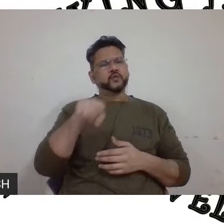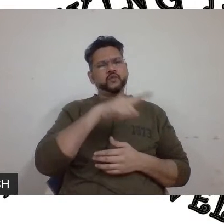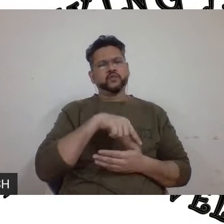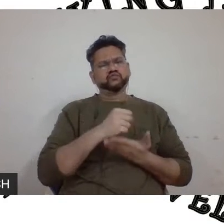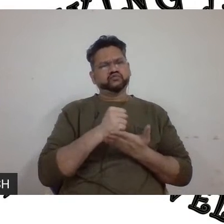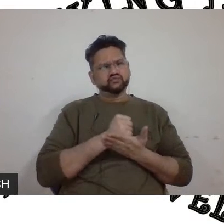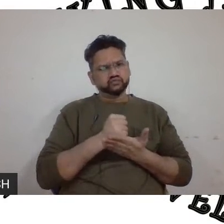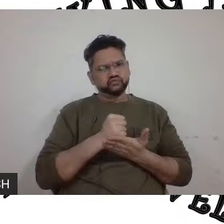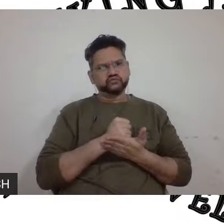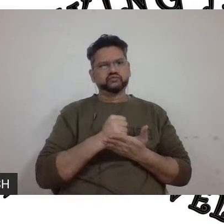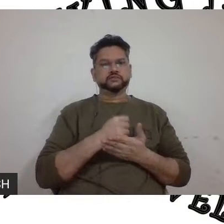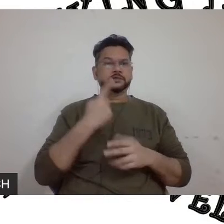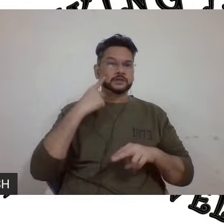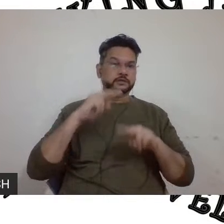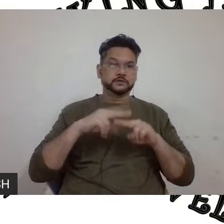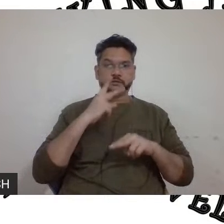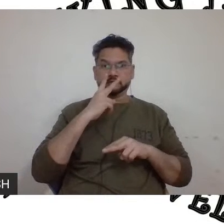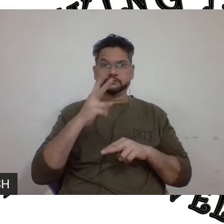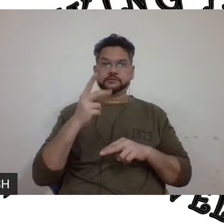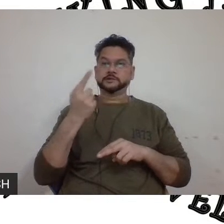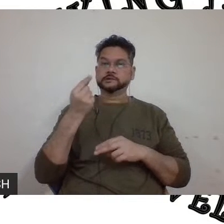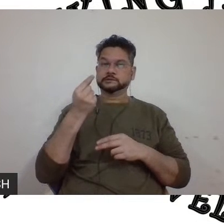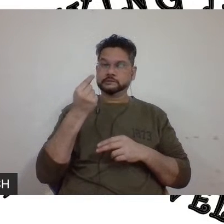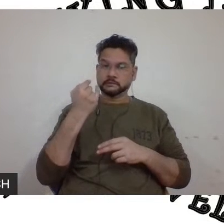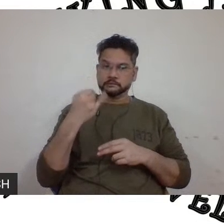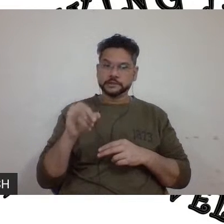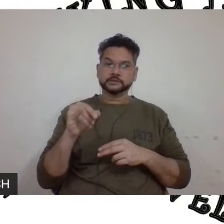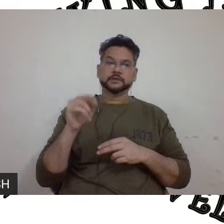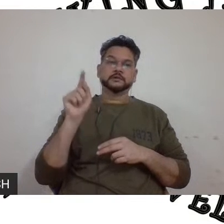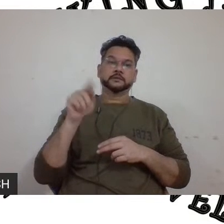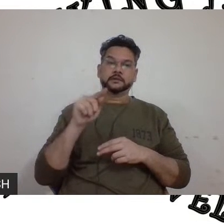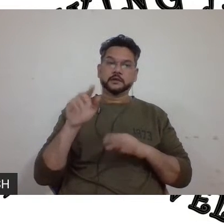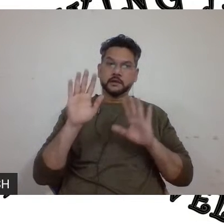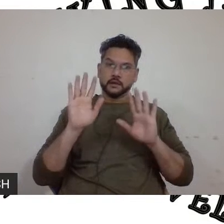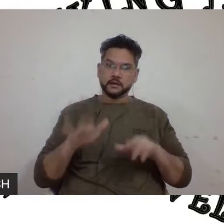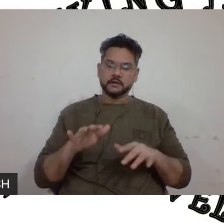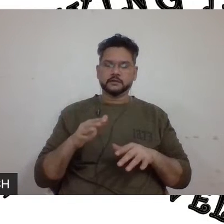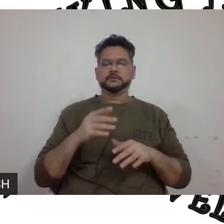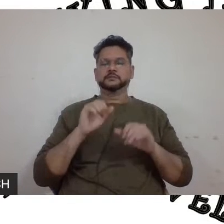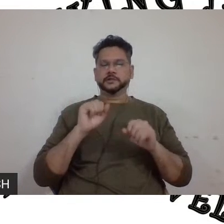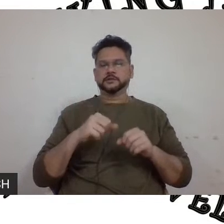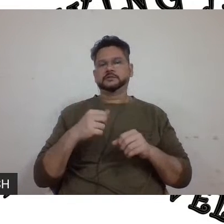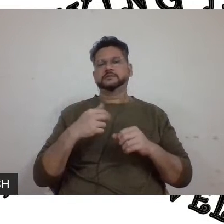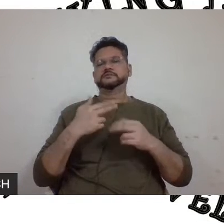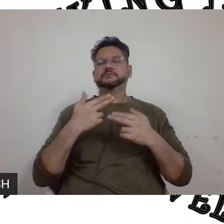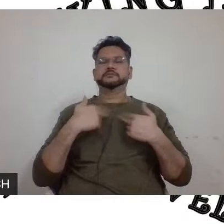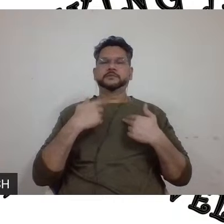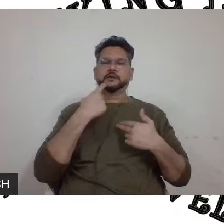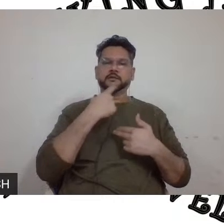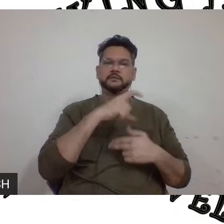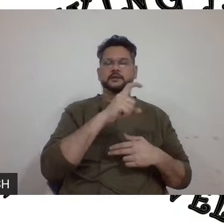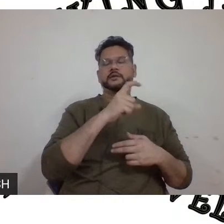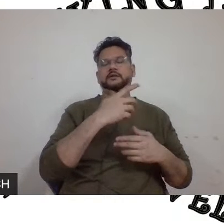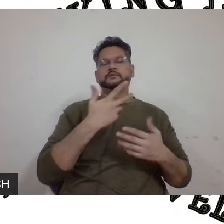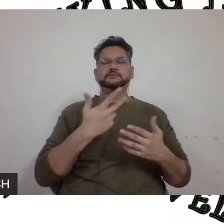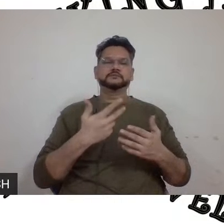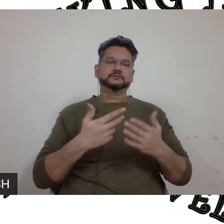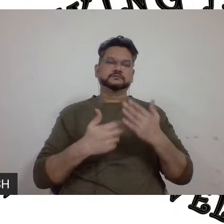भी ऐसा गलत व्यक्ति या अधिकारी हो तो उसे अवश्य सजा मिले और मैक्सिमम से मैक्सिमम जॉब